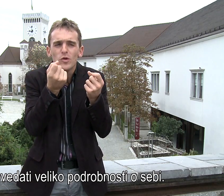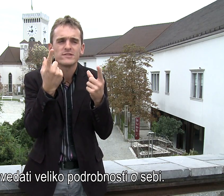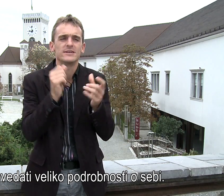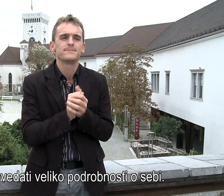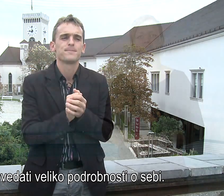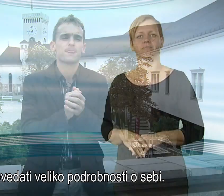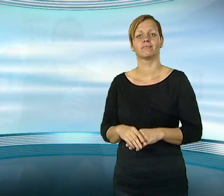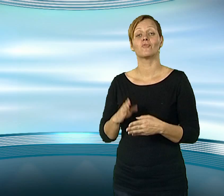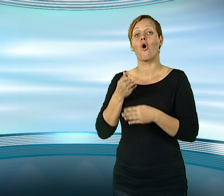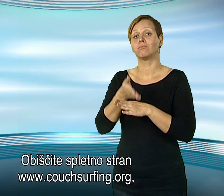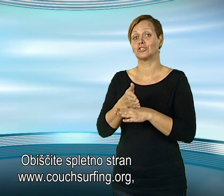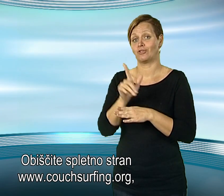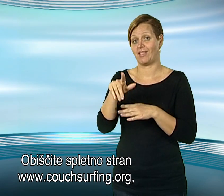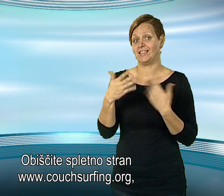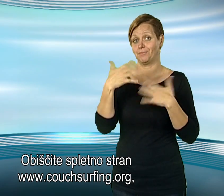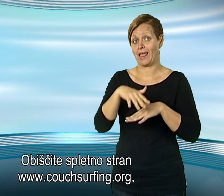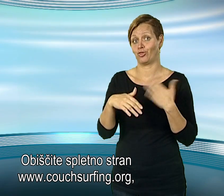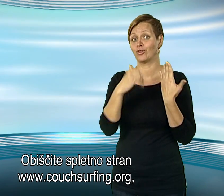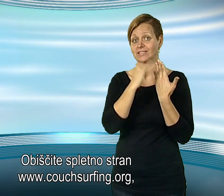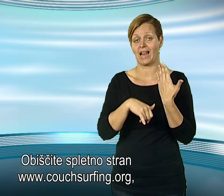podrobnosti. Obiščite spletno stran